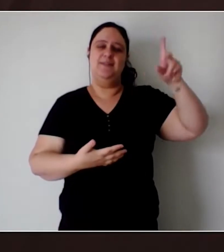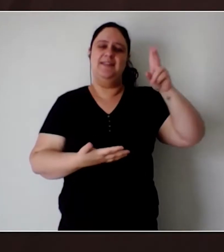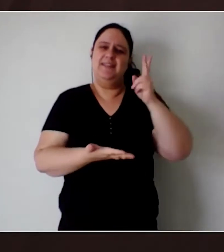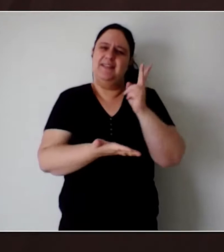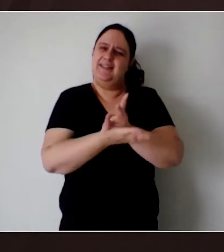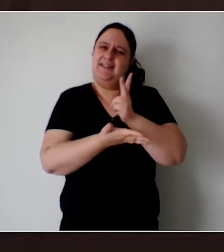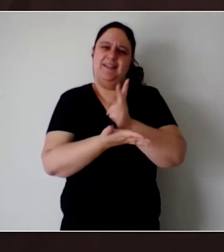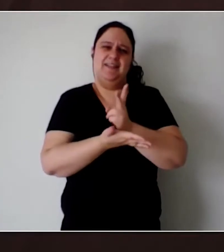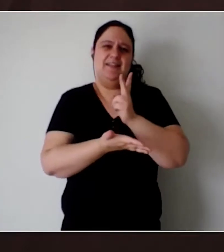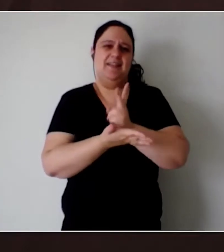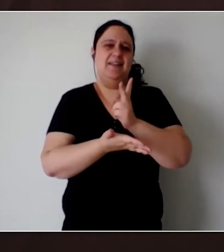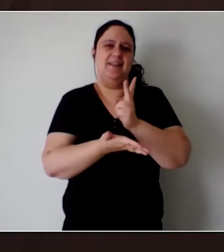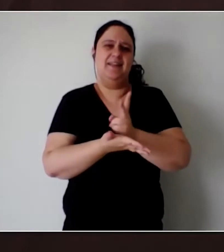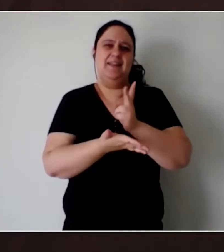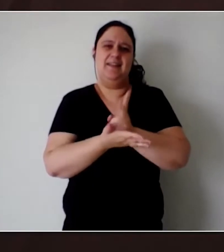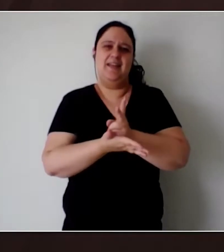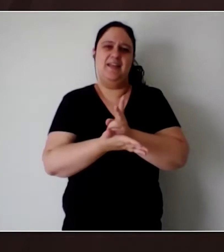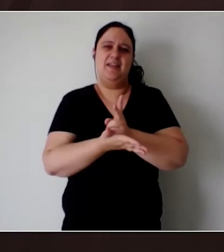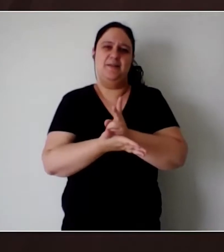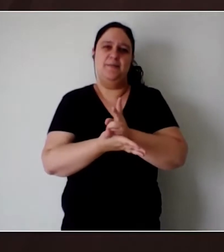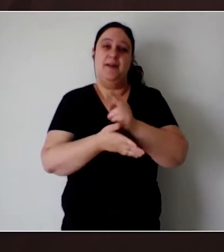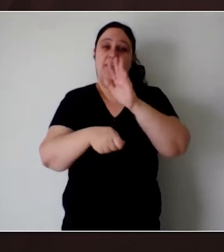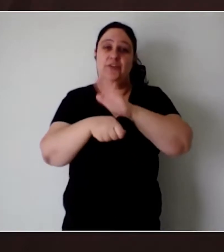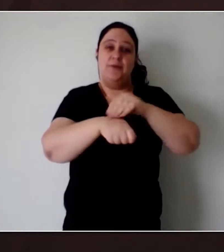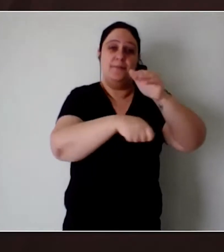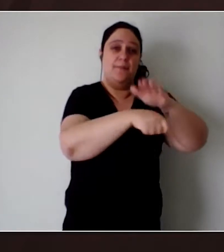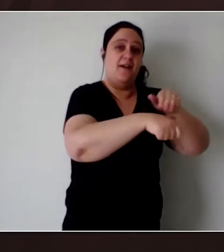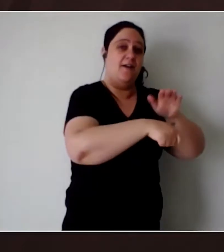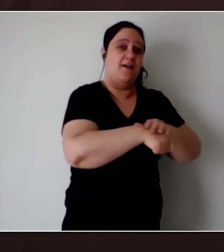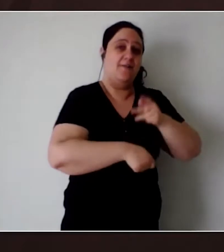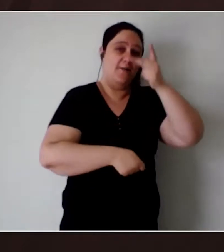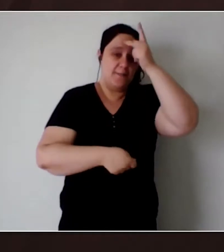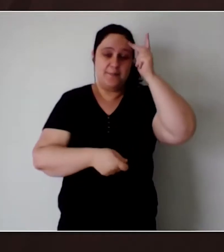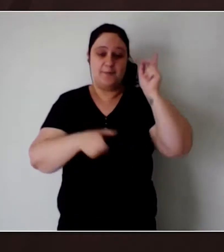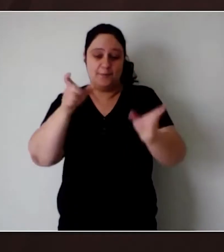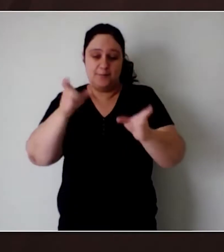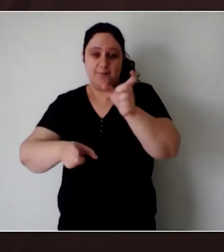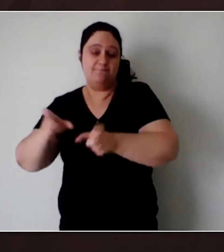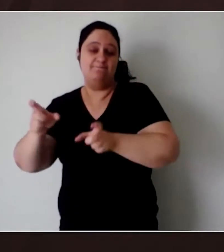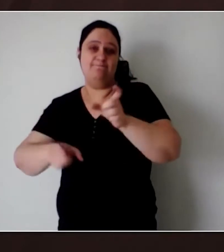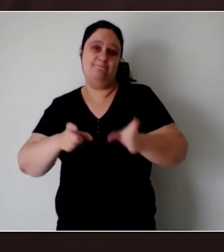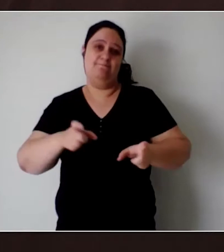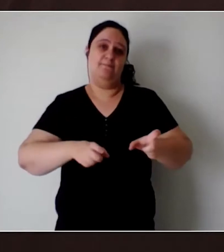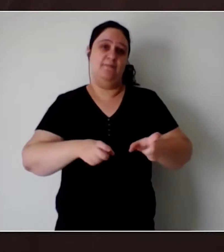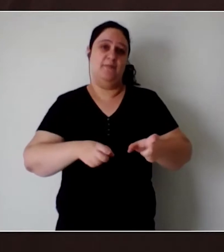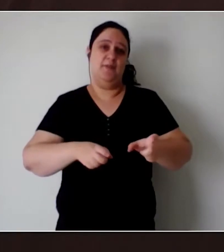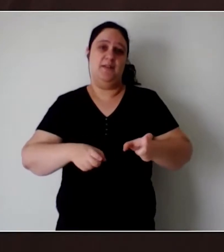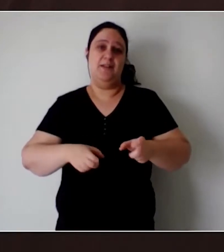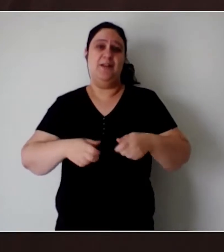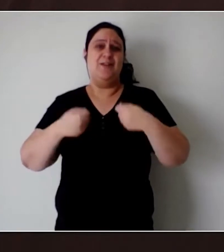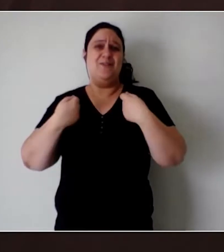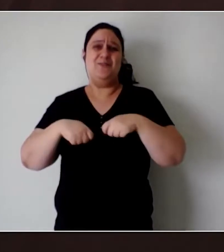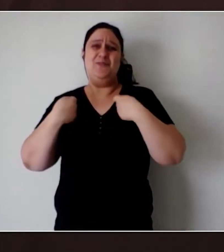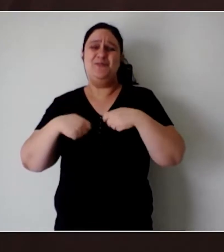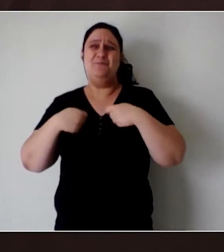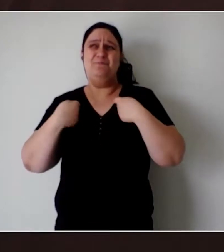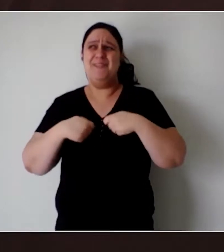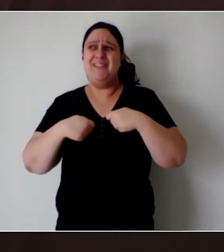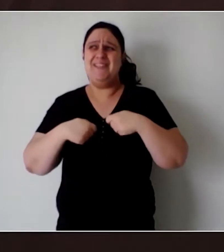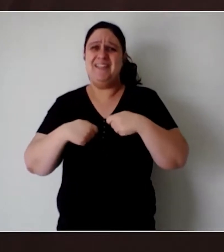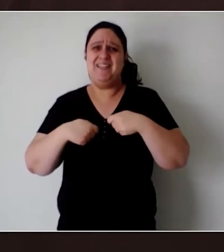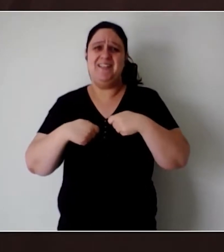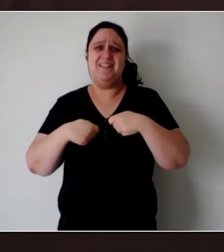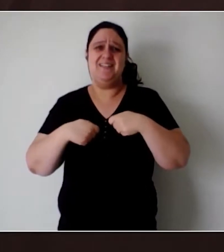os que iam sendo salvos. Você não precisa fazer grandes campanhas de evangelização,